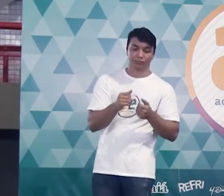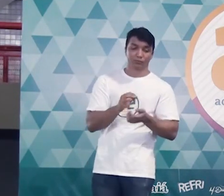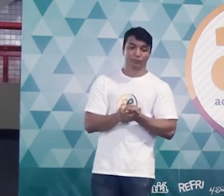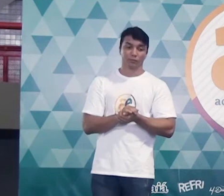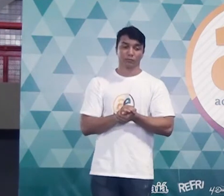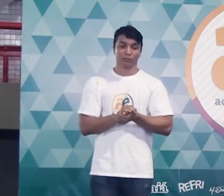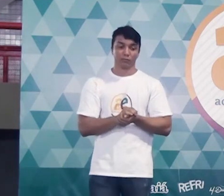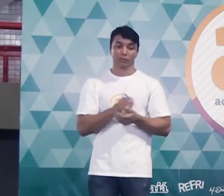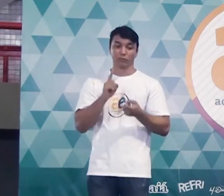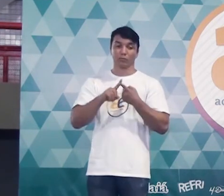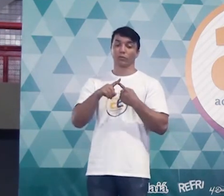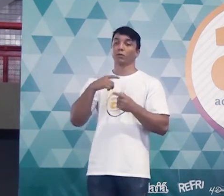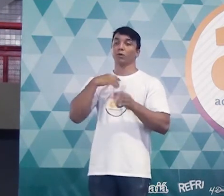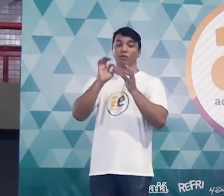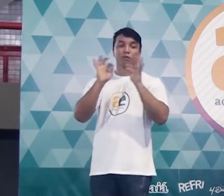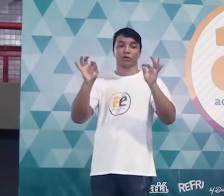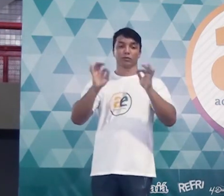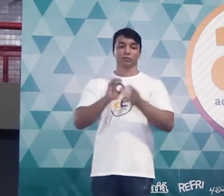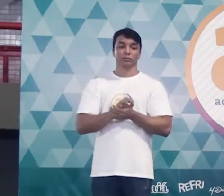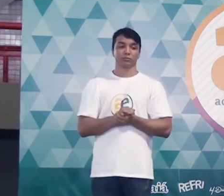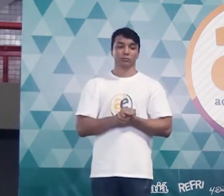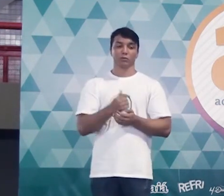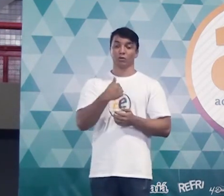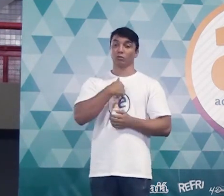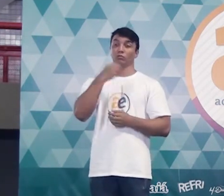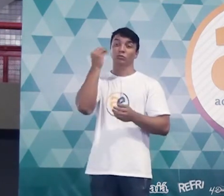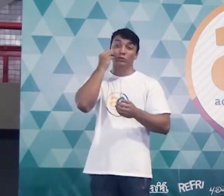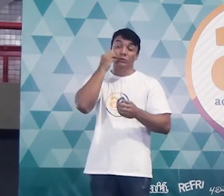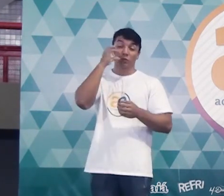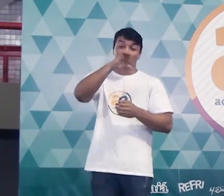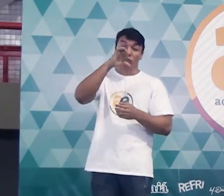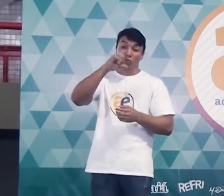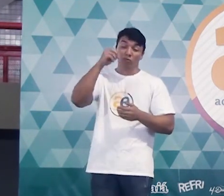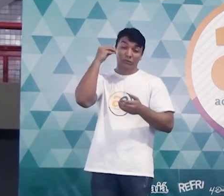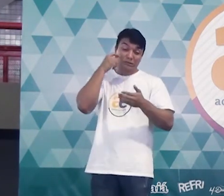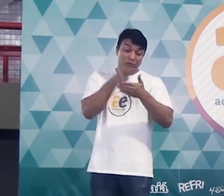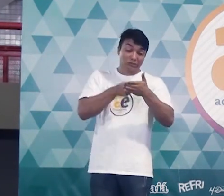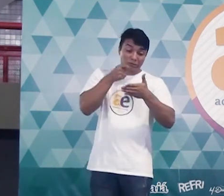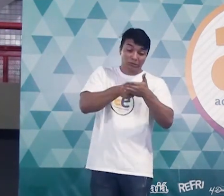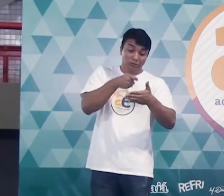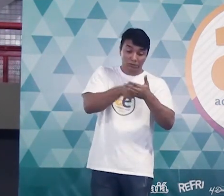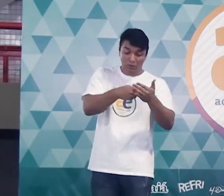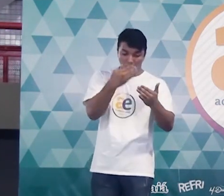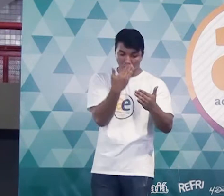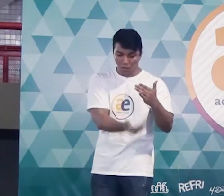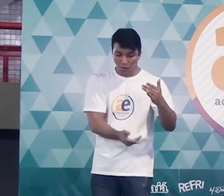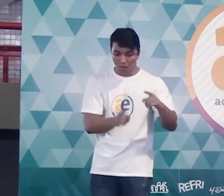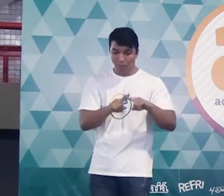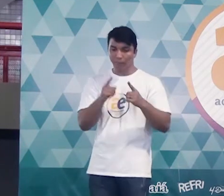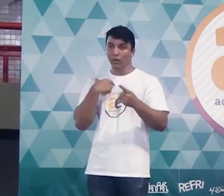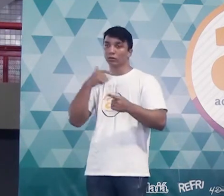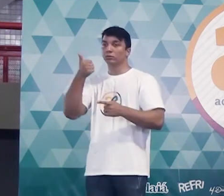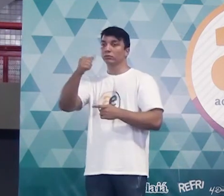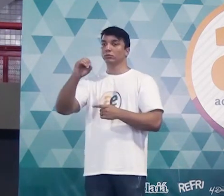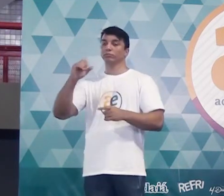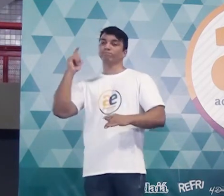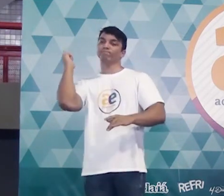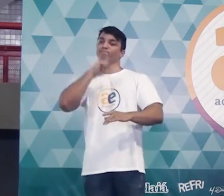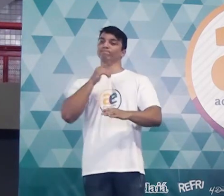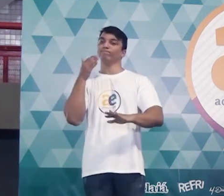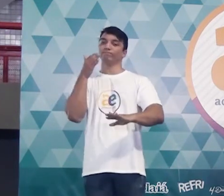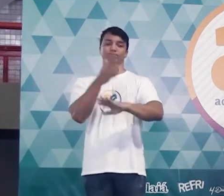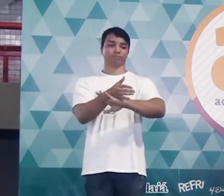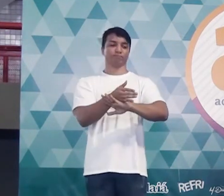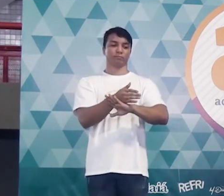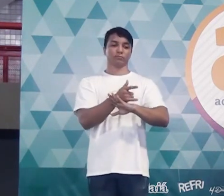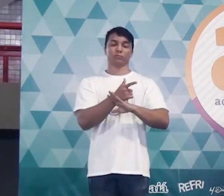deixar também essa frase do Einstein. Eu tentei 99 vezes e falhei, mas na 100ª tentativa eu